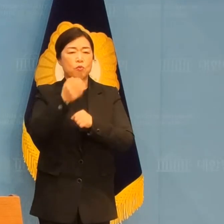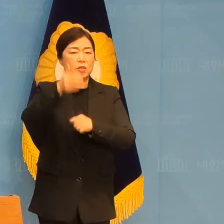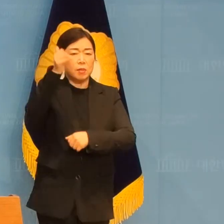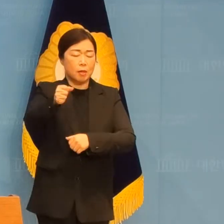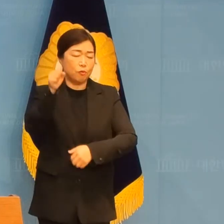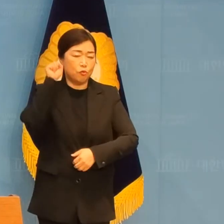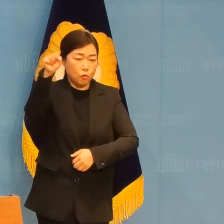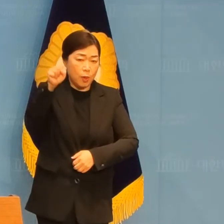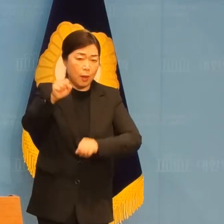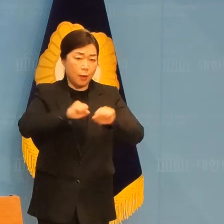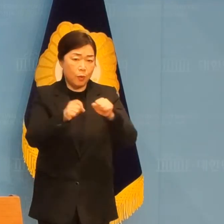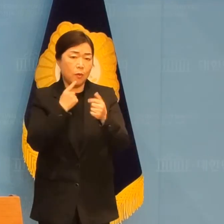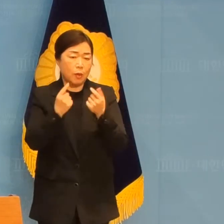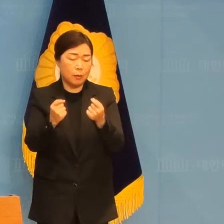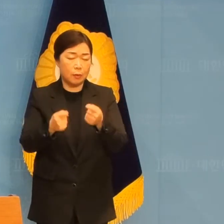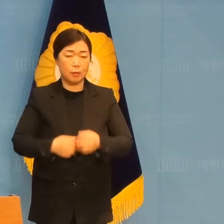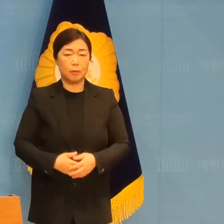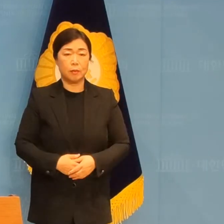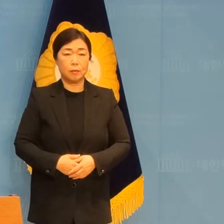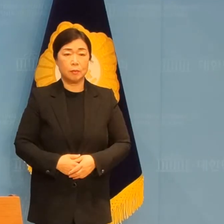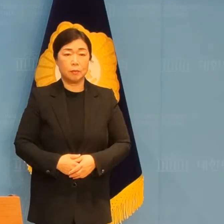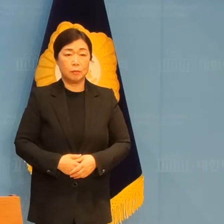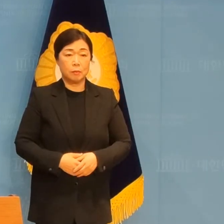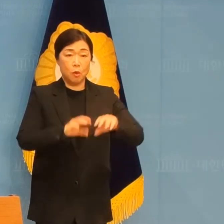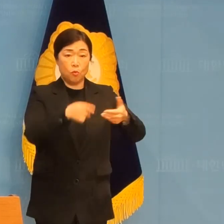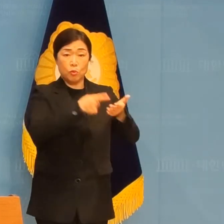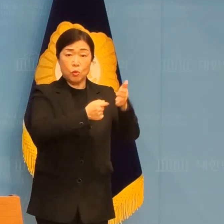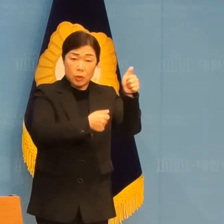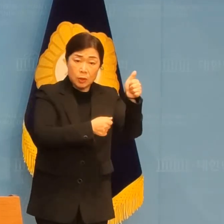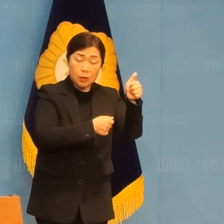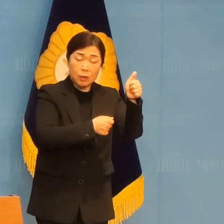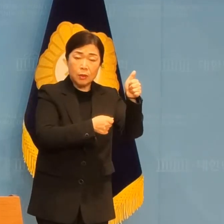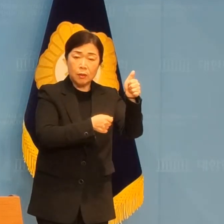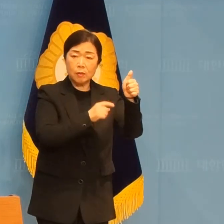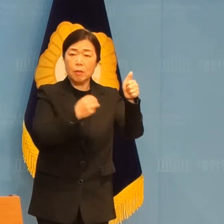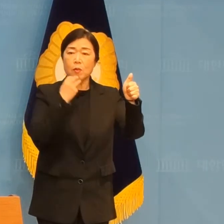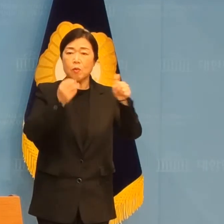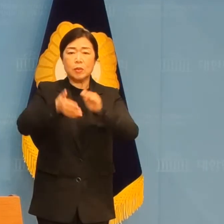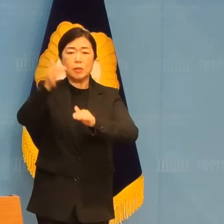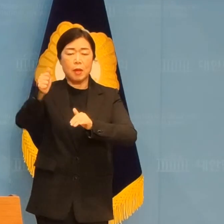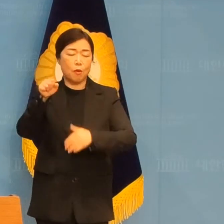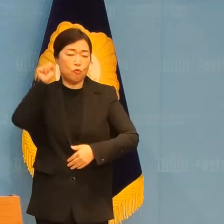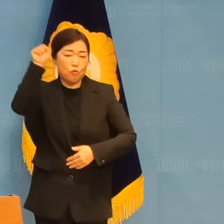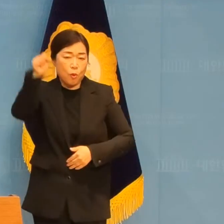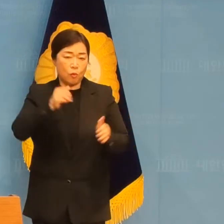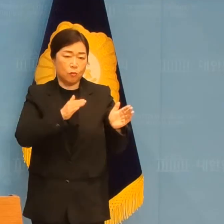총리가 서울시장 선거운동을 하고 있다는 말까지 나오는 이유입니다.